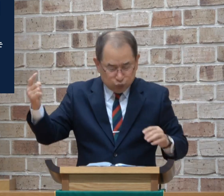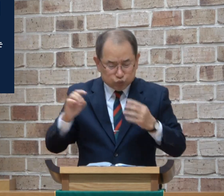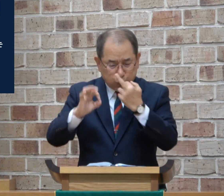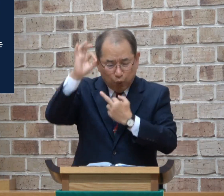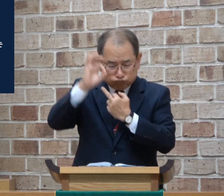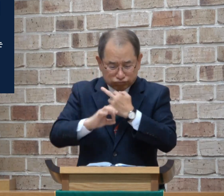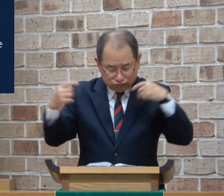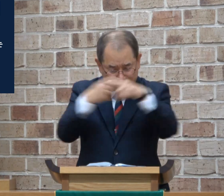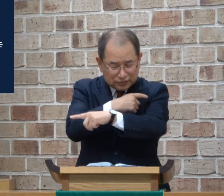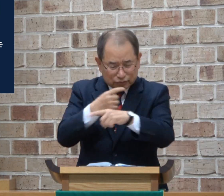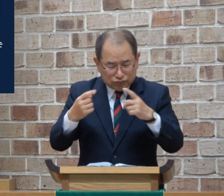그러나